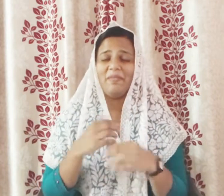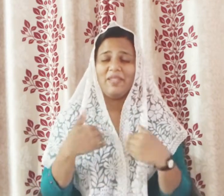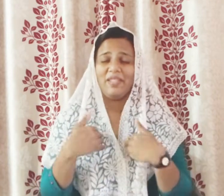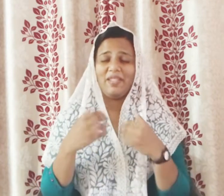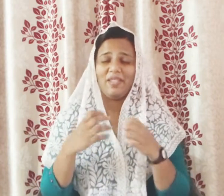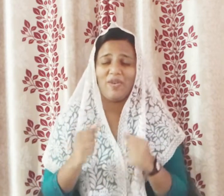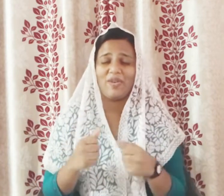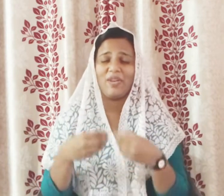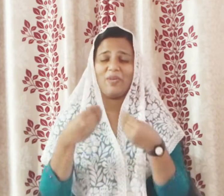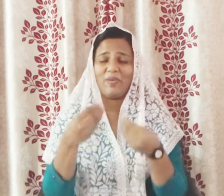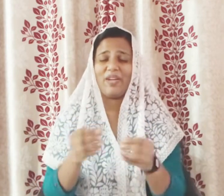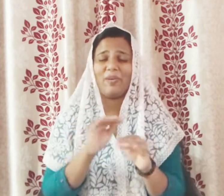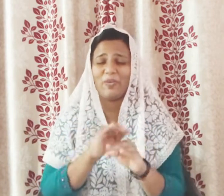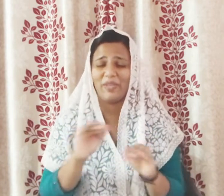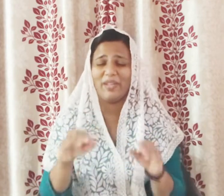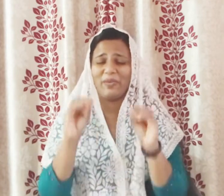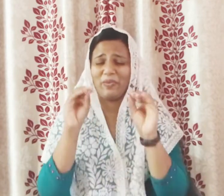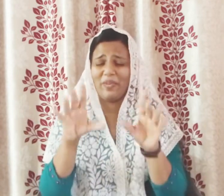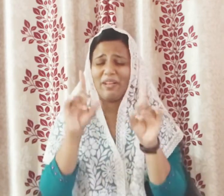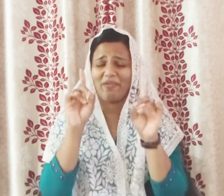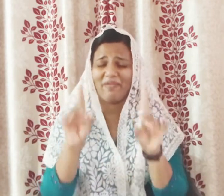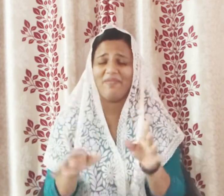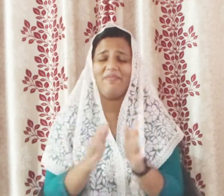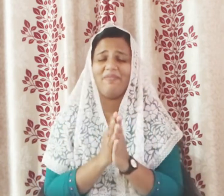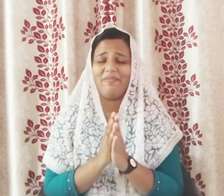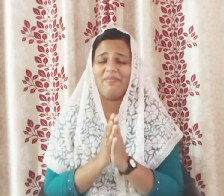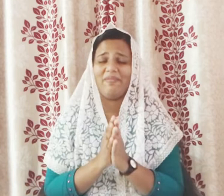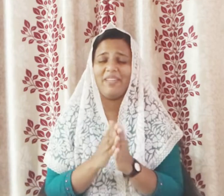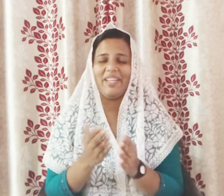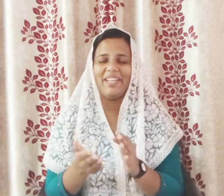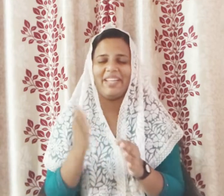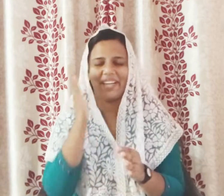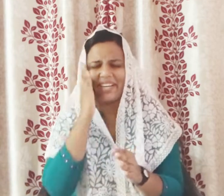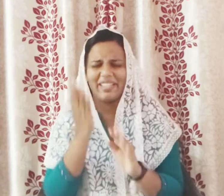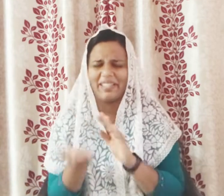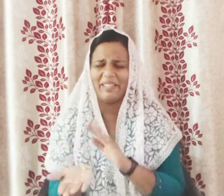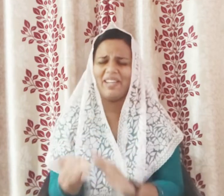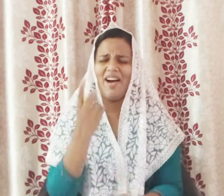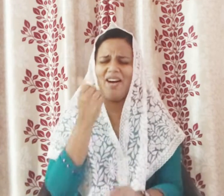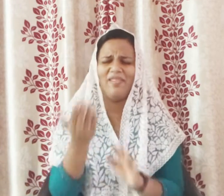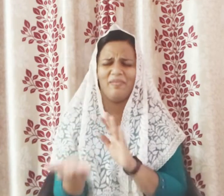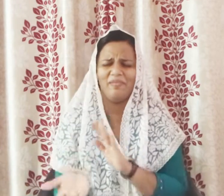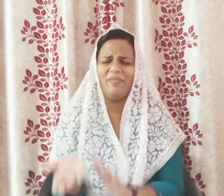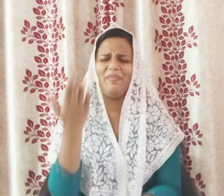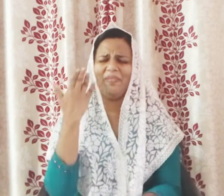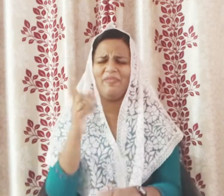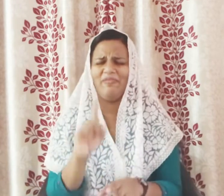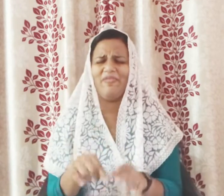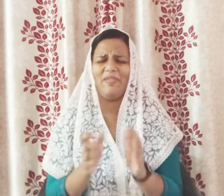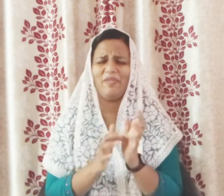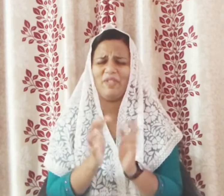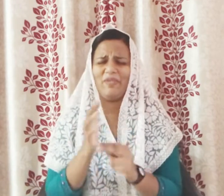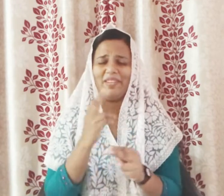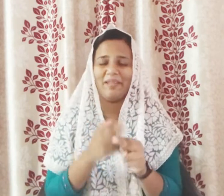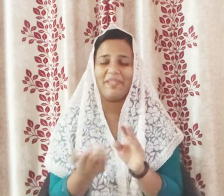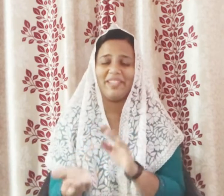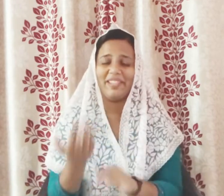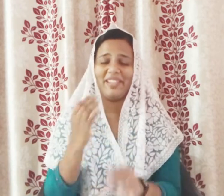പൂർണ്ണ സൗഖ്യം നിന്റെ ജനത്തിന് കർത്താവെ നിന്റെ കുഞ്ഞുങ്ങൾക്ക് കൊടുക്കണമേ. കർത്താവെ ആ കിടക്കയെ കർത്താവ് മാറ്റി വിരിക്കണമേ. യേശുവിൻ്റെ നാമത്തിൽ